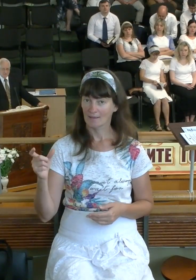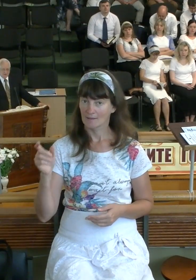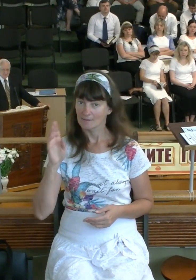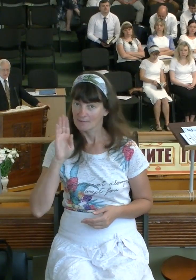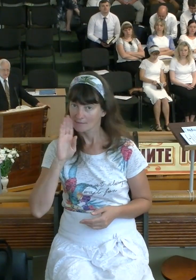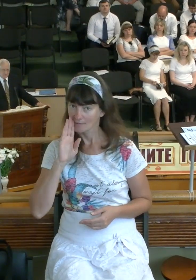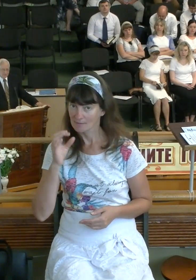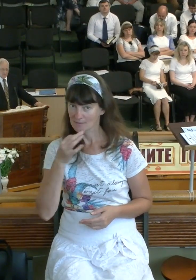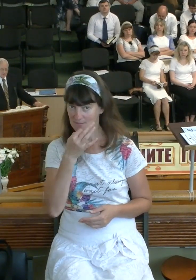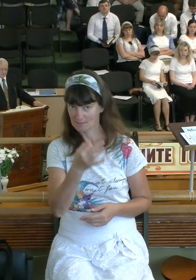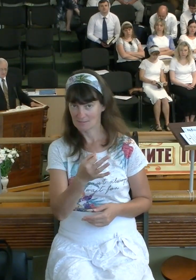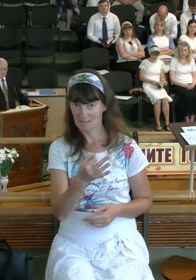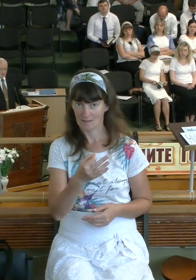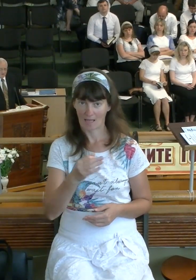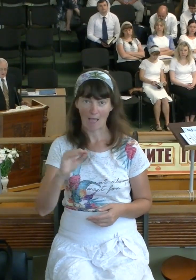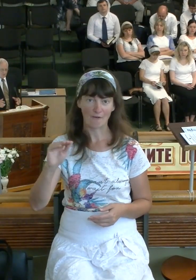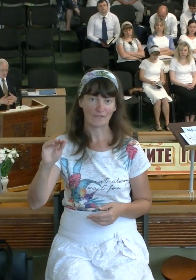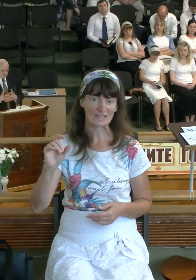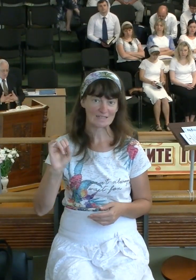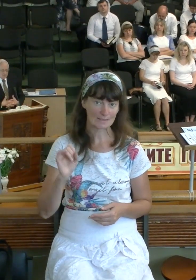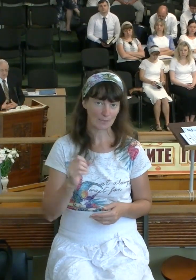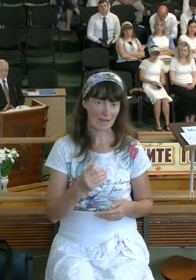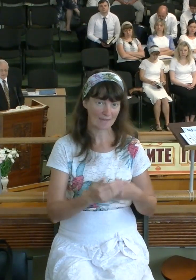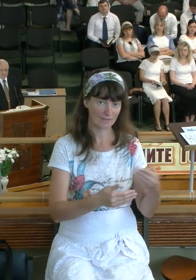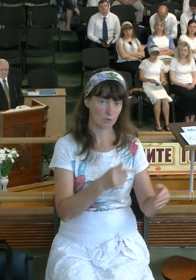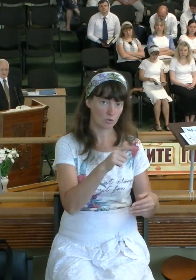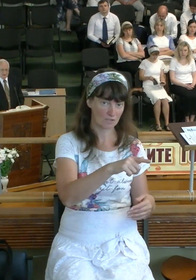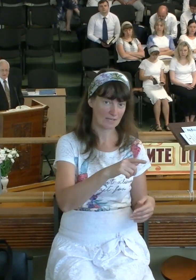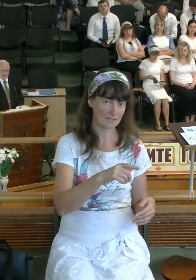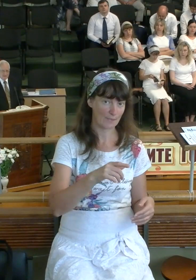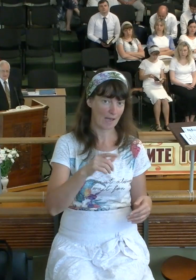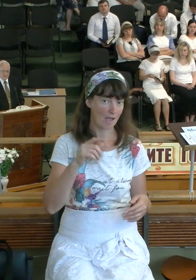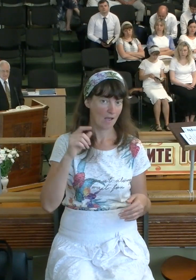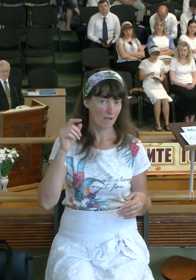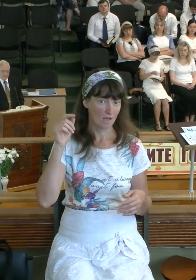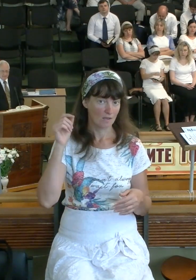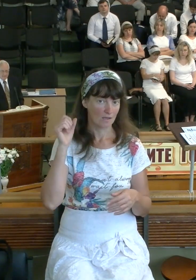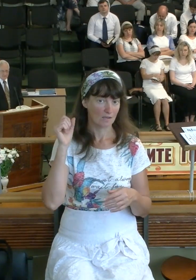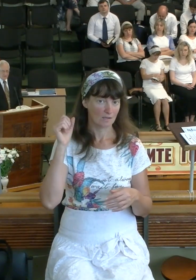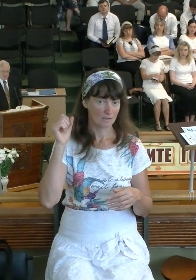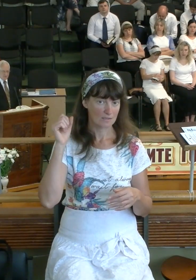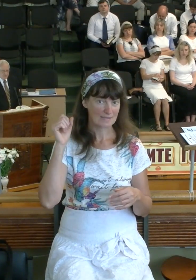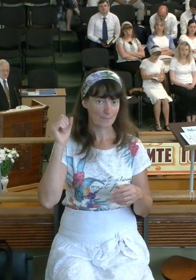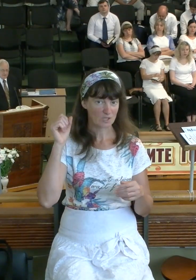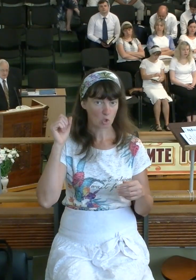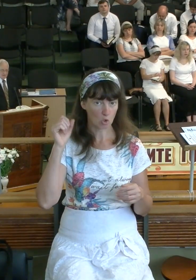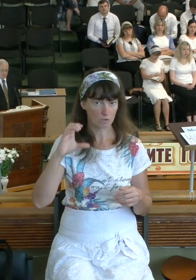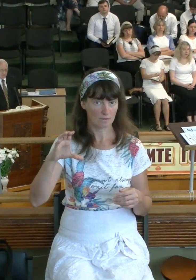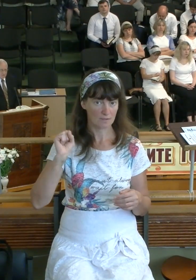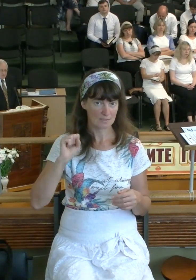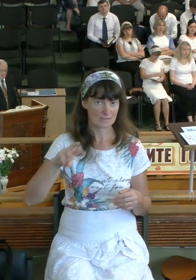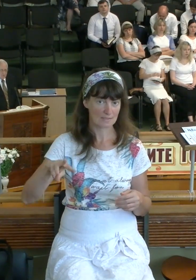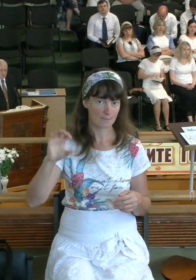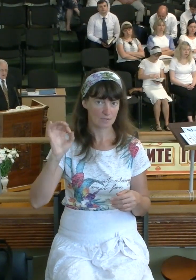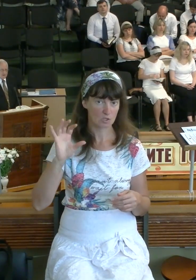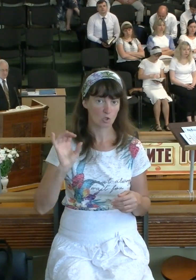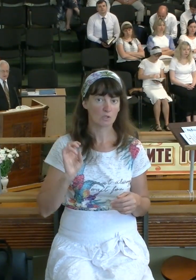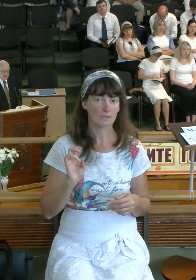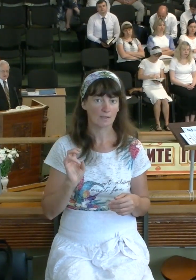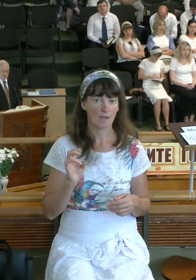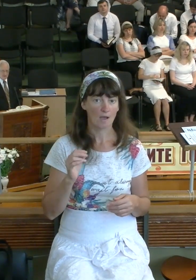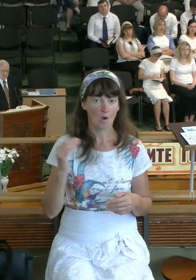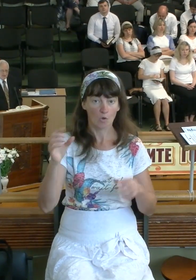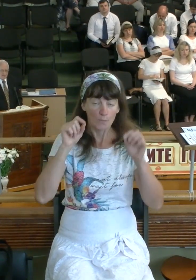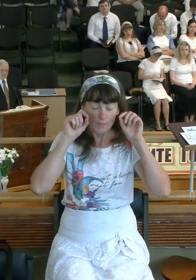«Филистимляне идут на тебя, Самсон». Он пробудился от сна своего и сказал: «Пойду, как